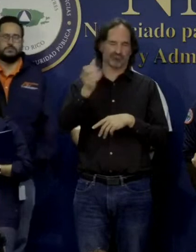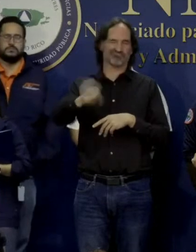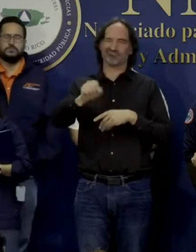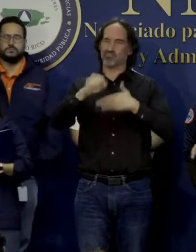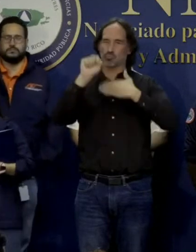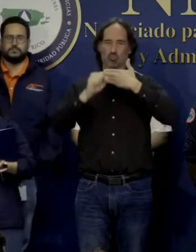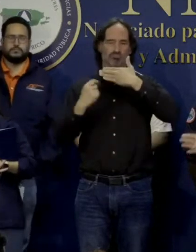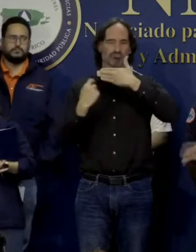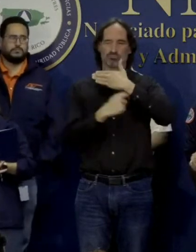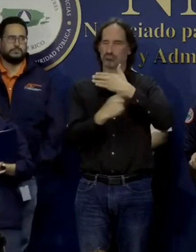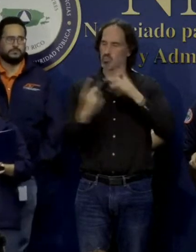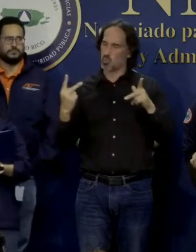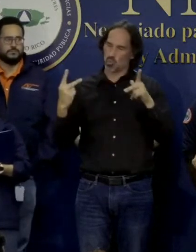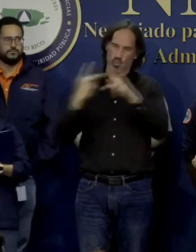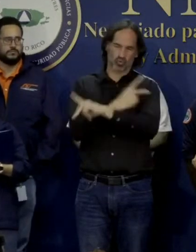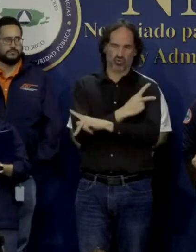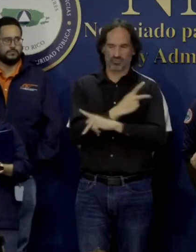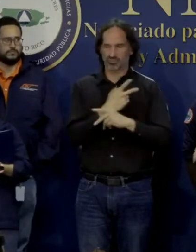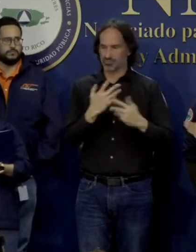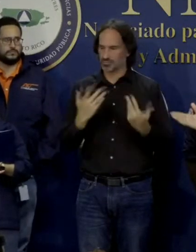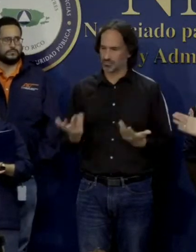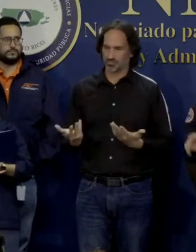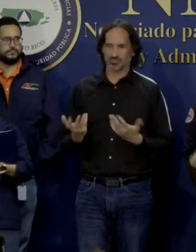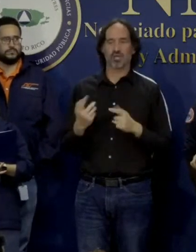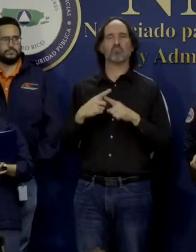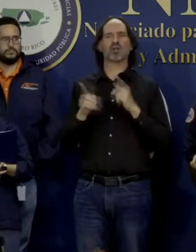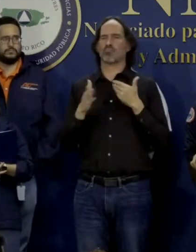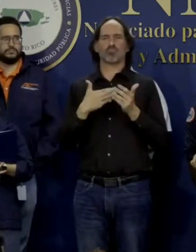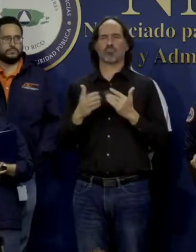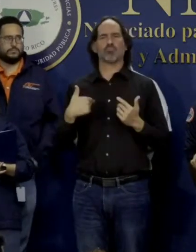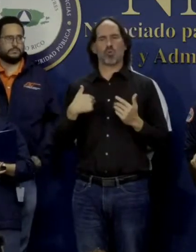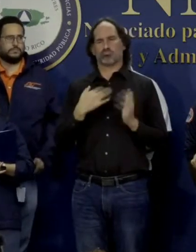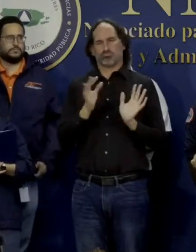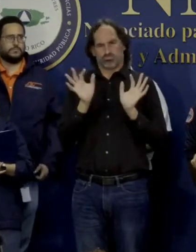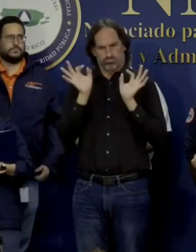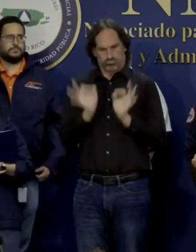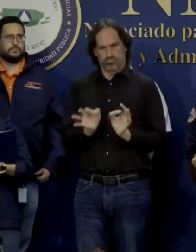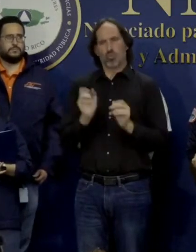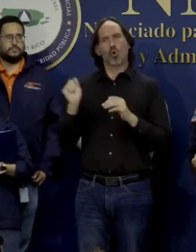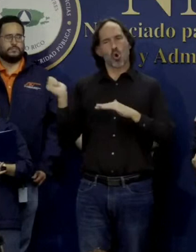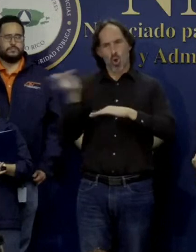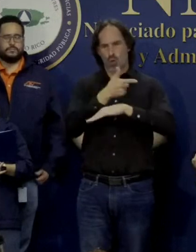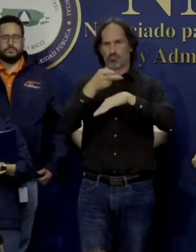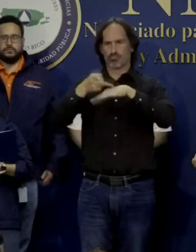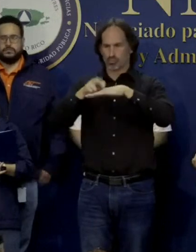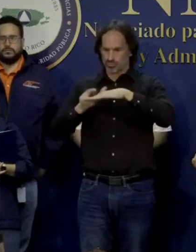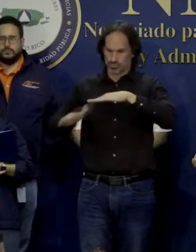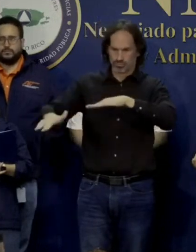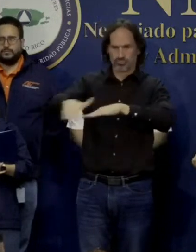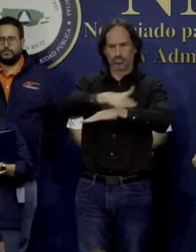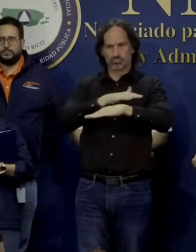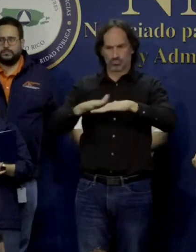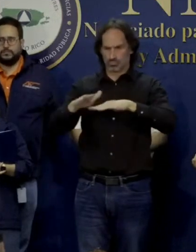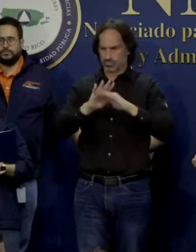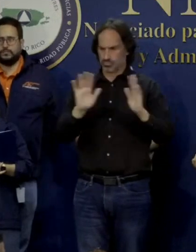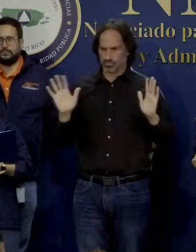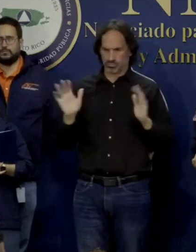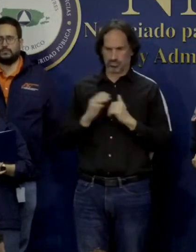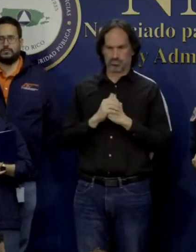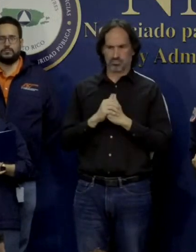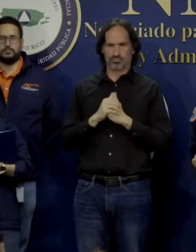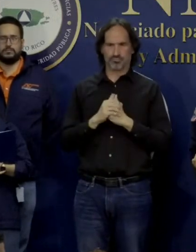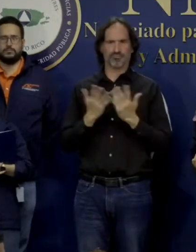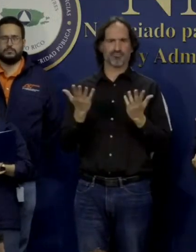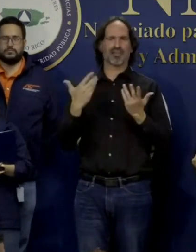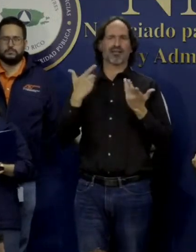quizás para nosotros. En todo Puerto Rico hay daños en la red eléctrica, lo pueden ver aquí en el área metropolitana, que el huracán no azotó directamente, ¿verdad?, pero sí hubo